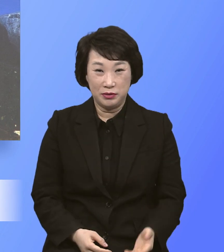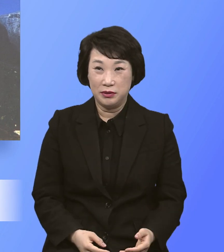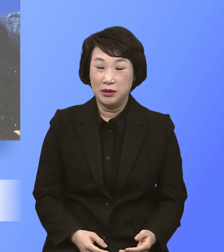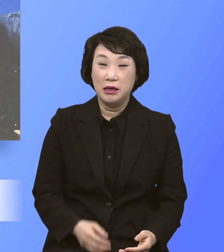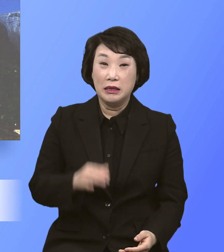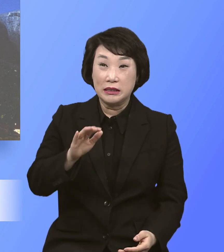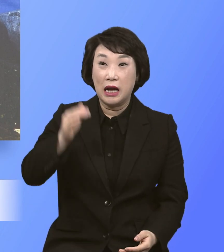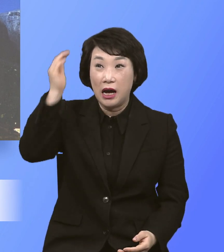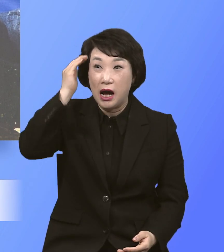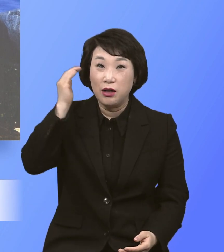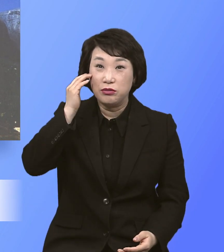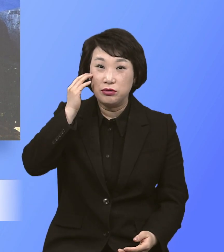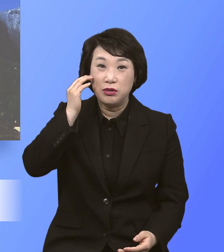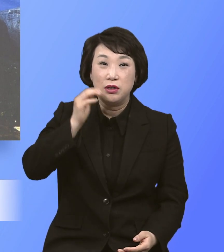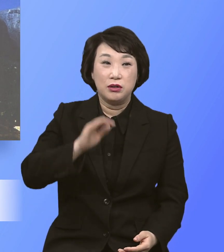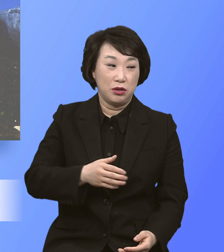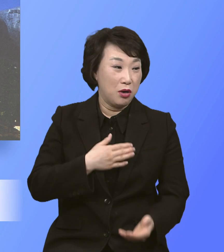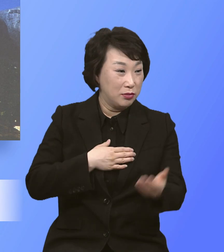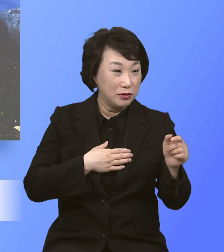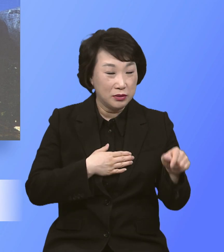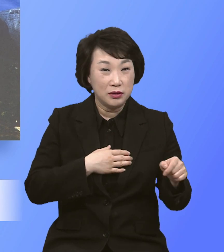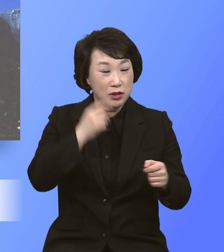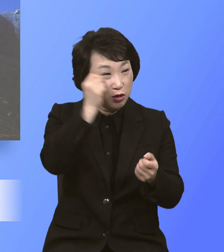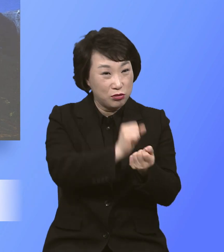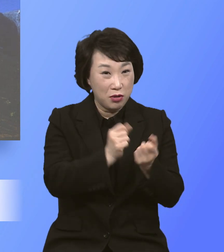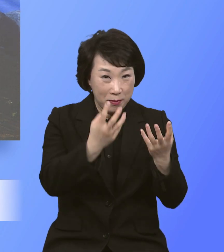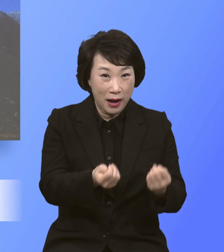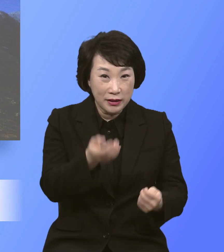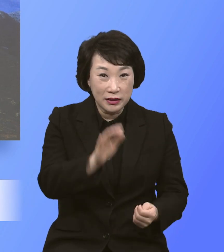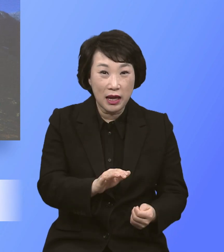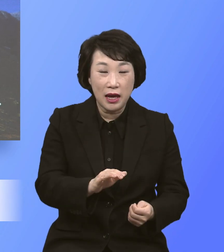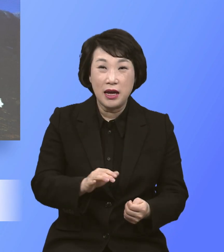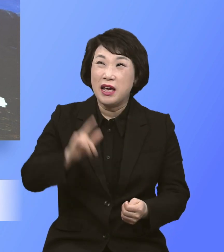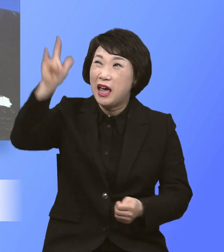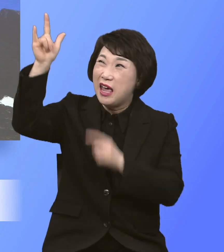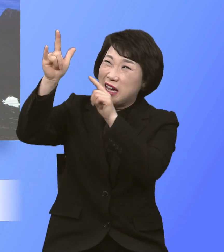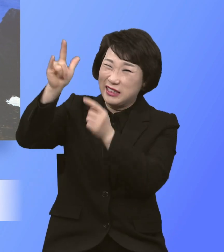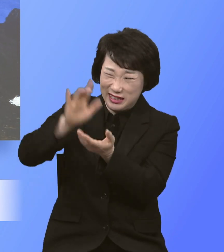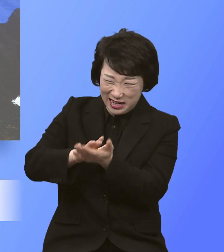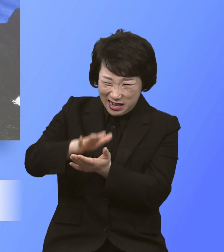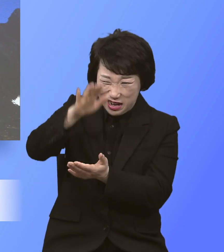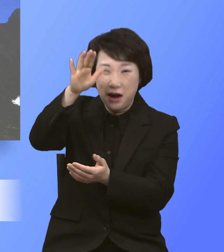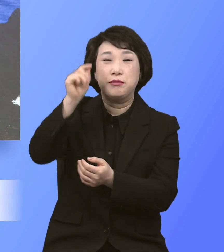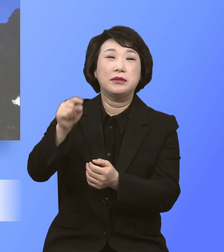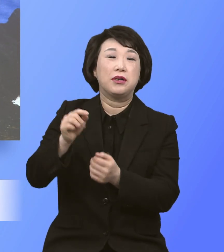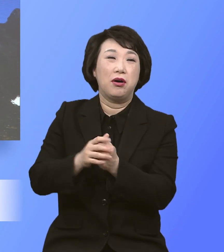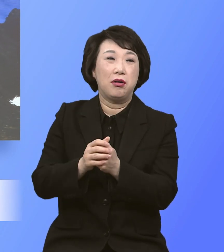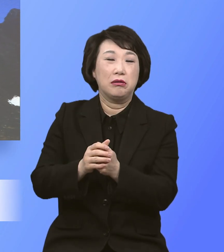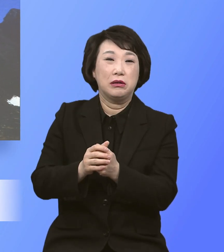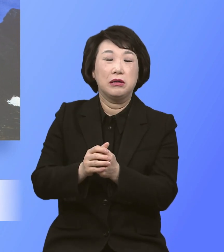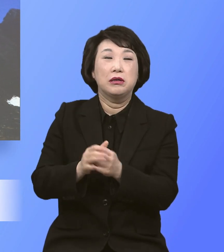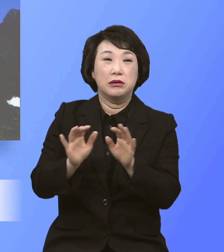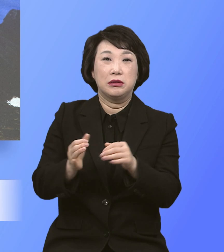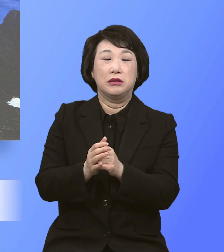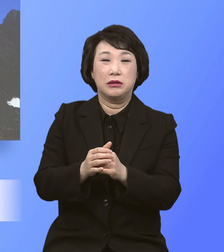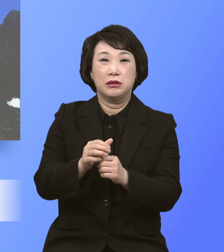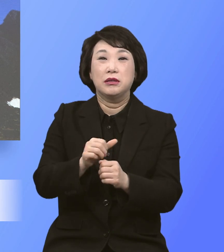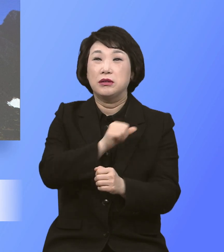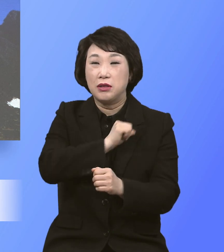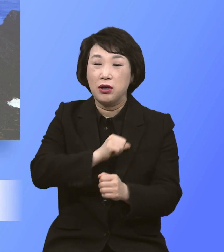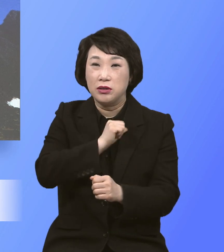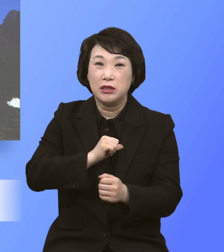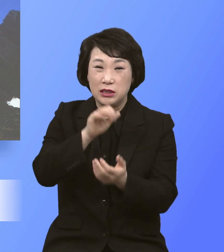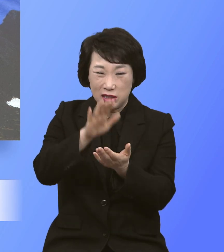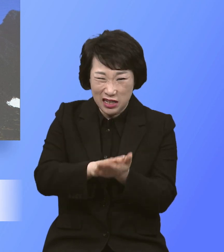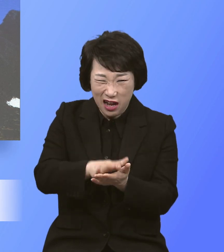같은 강한 온도를 견디는 열 교환기가 만약에